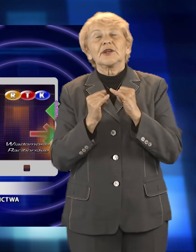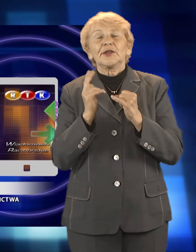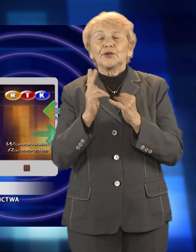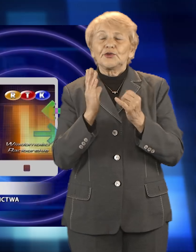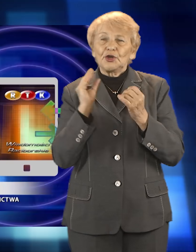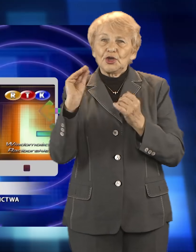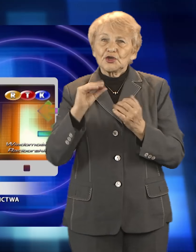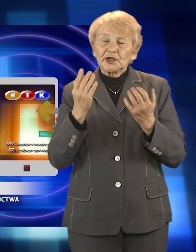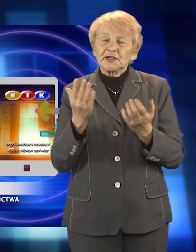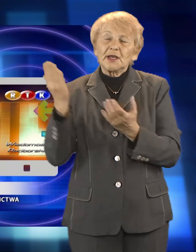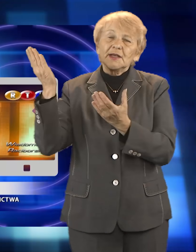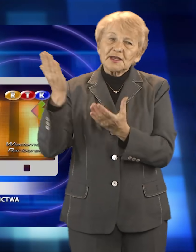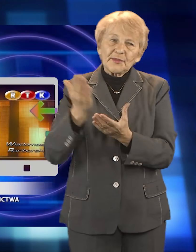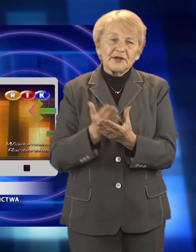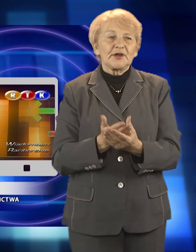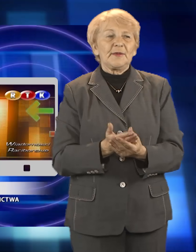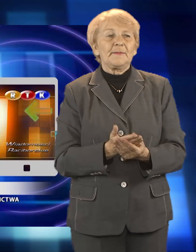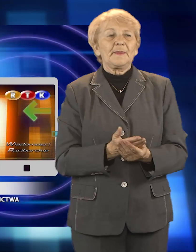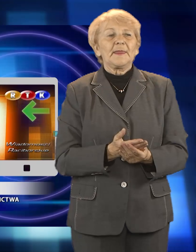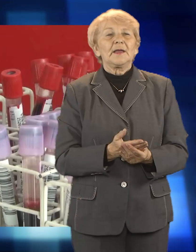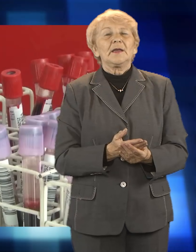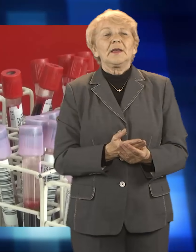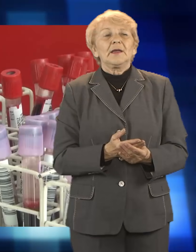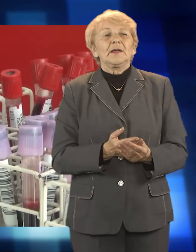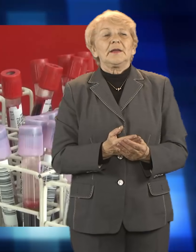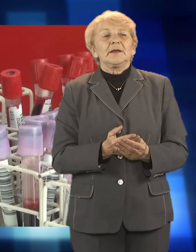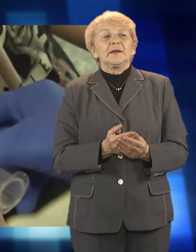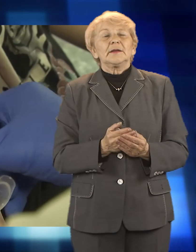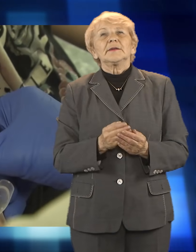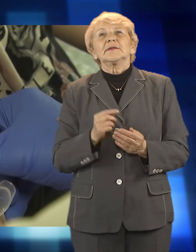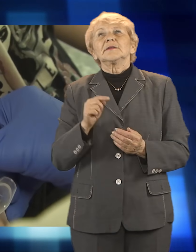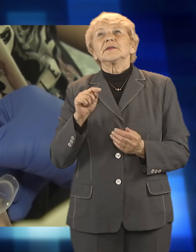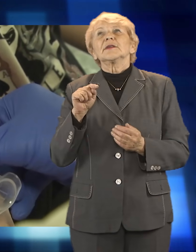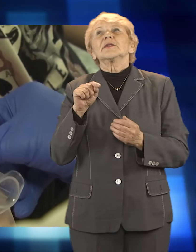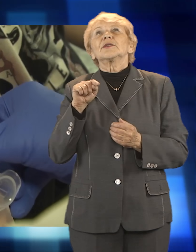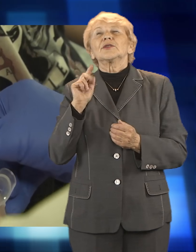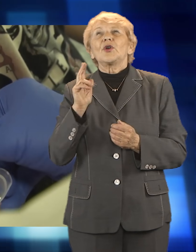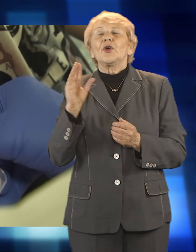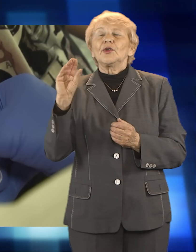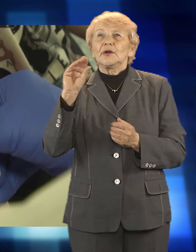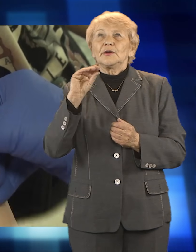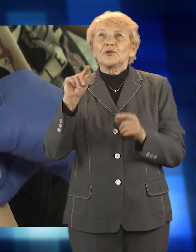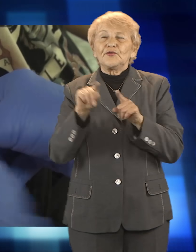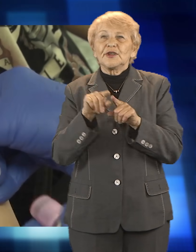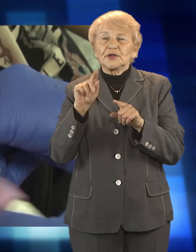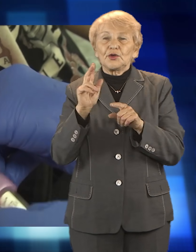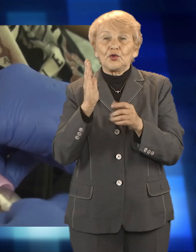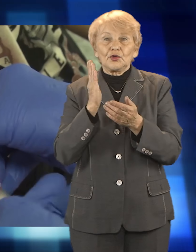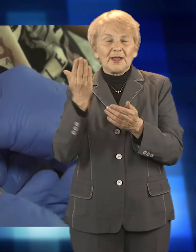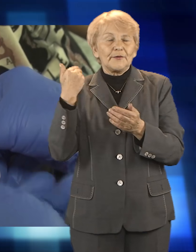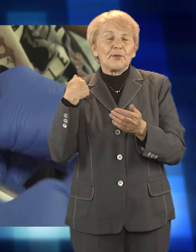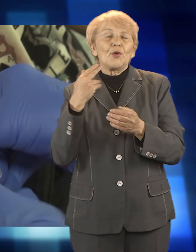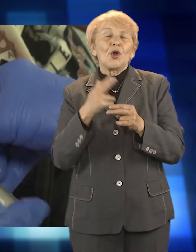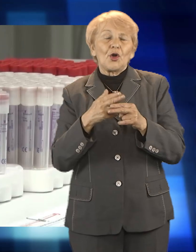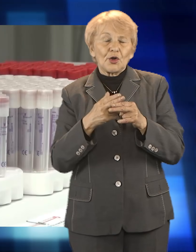pierwszy powód osocza odpowiedź to dodajmy że poza granicami wszyscy chętni do oddania krwi jeszcze przed rejestracją